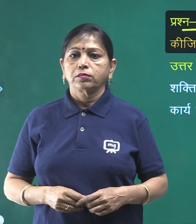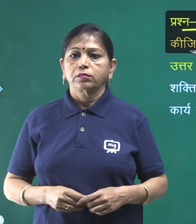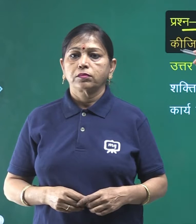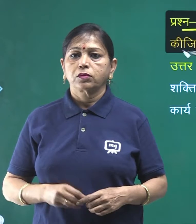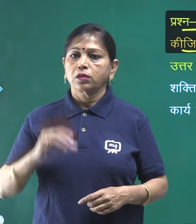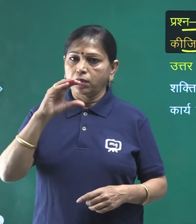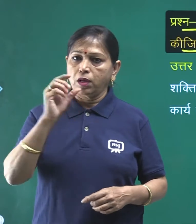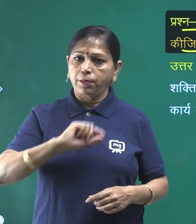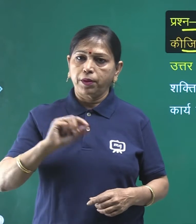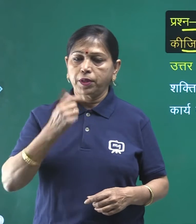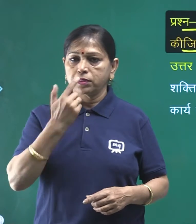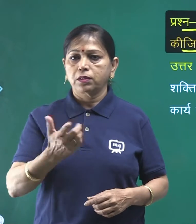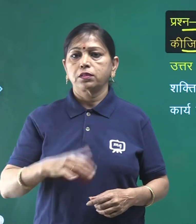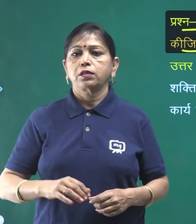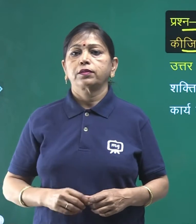परिभाषित कीजिए।